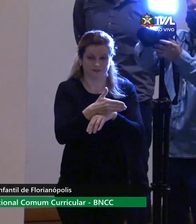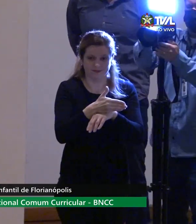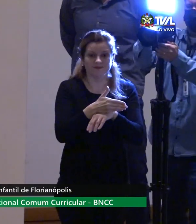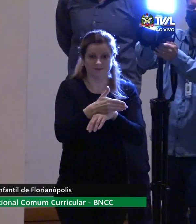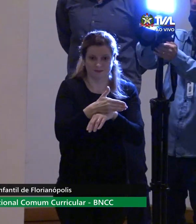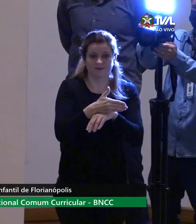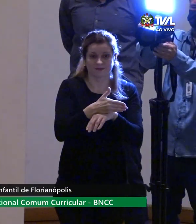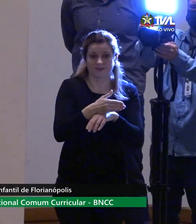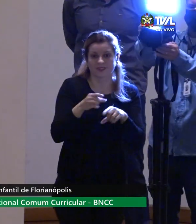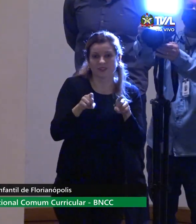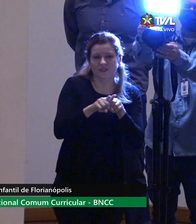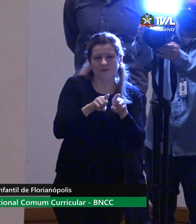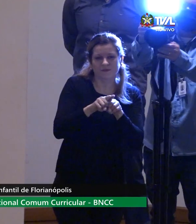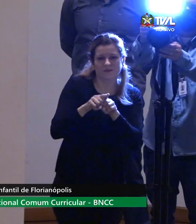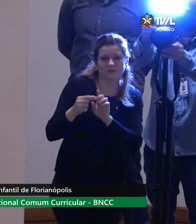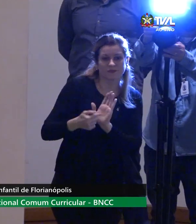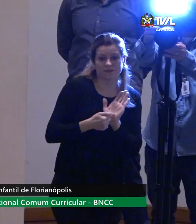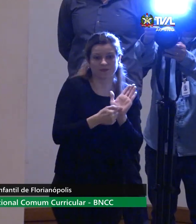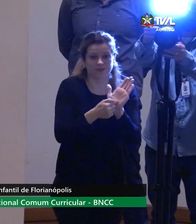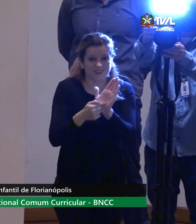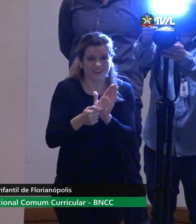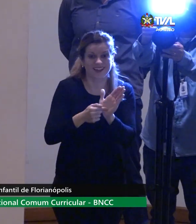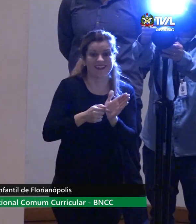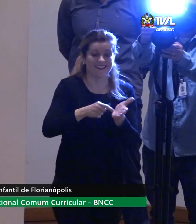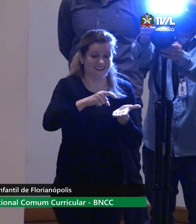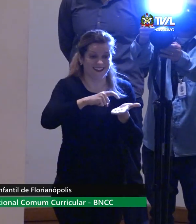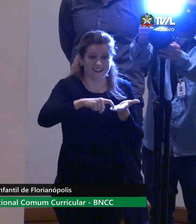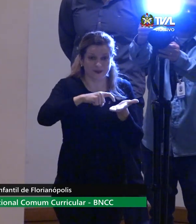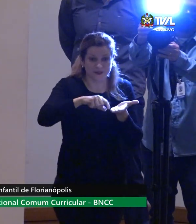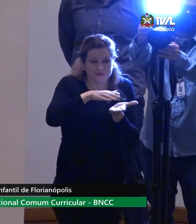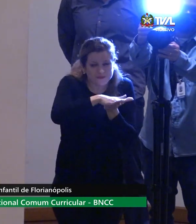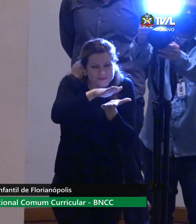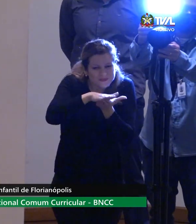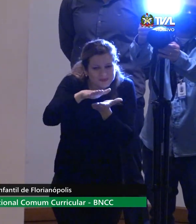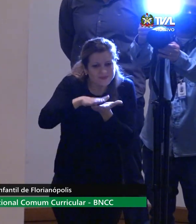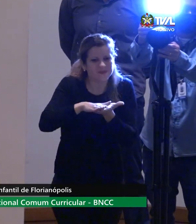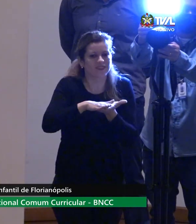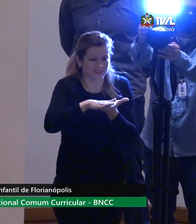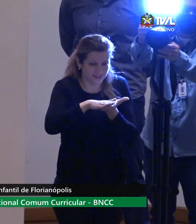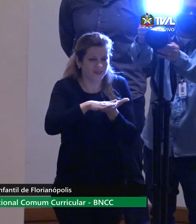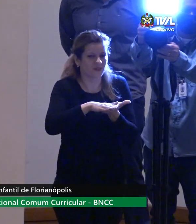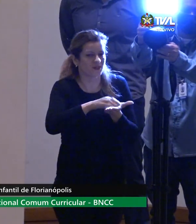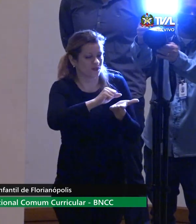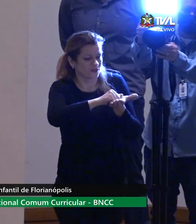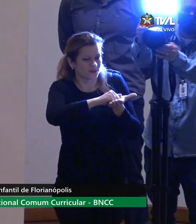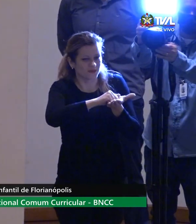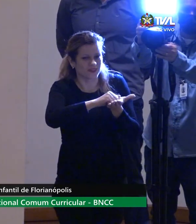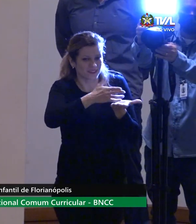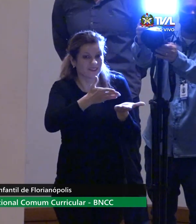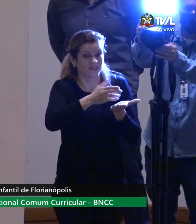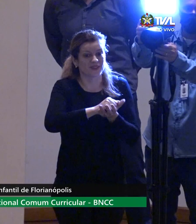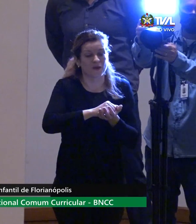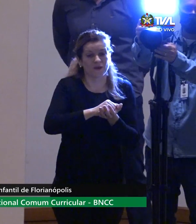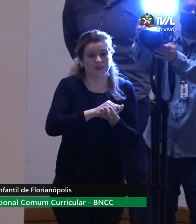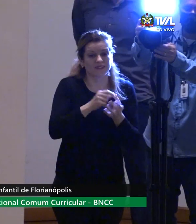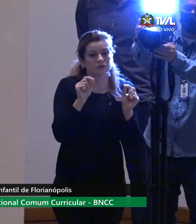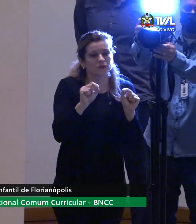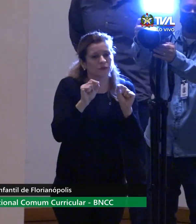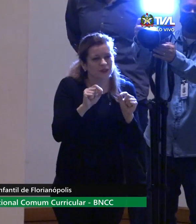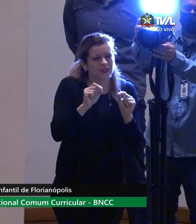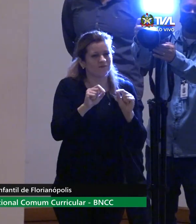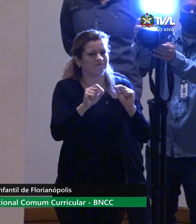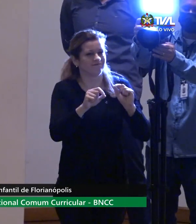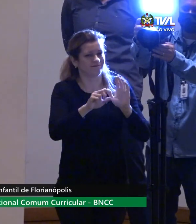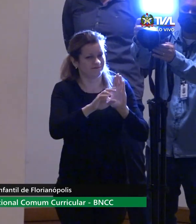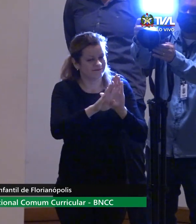medida lançarmos oficialmente a versão impressa do material de recontextualização curricular que em alguma medida